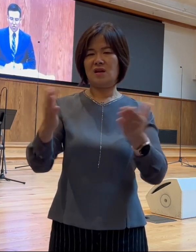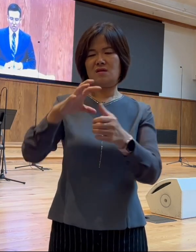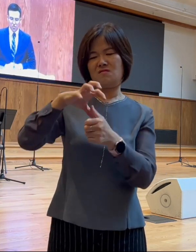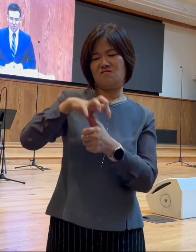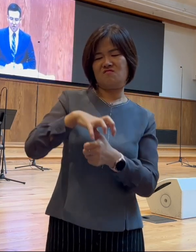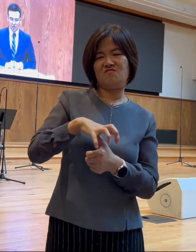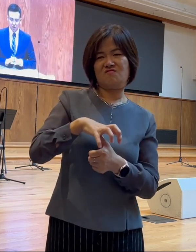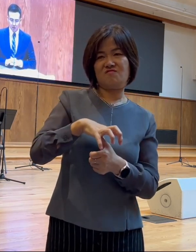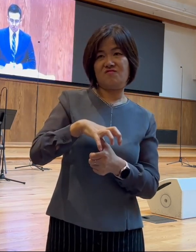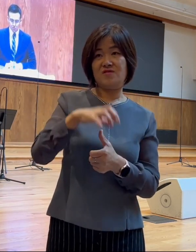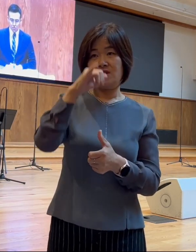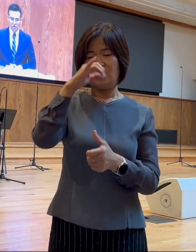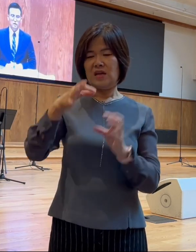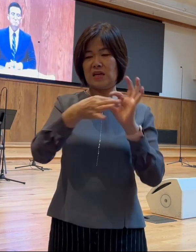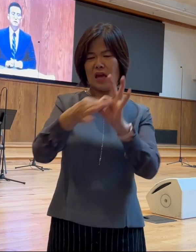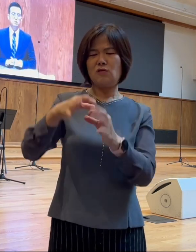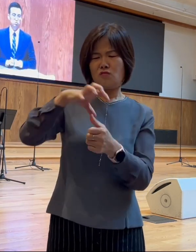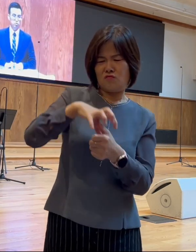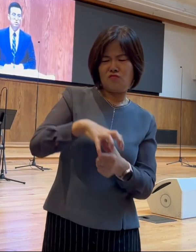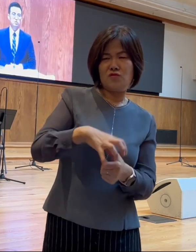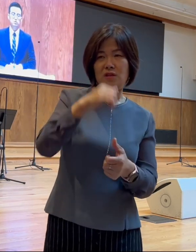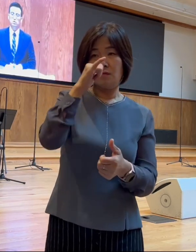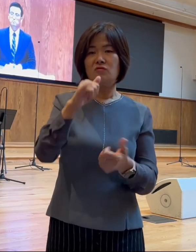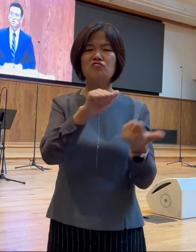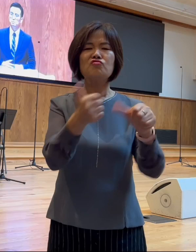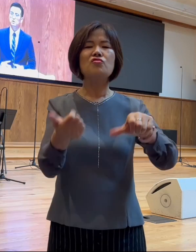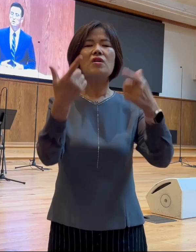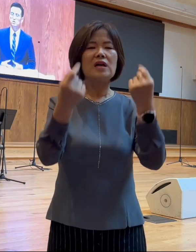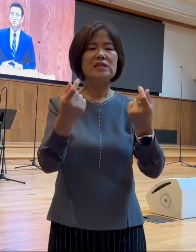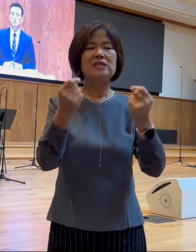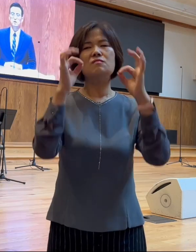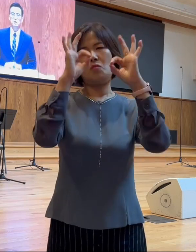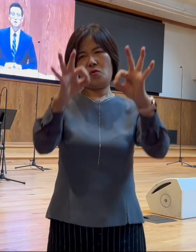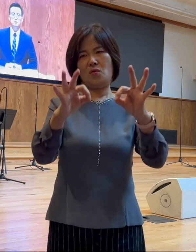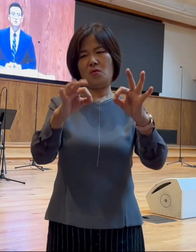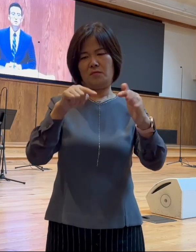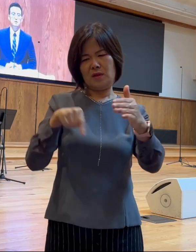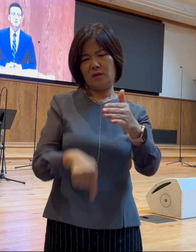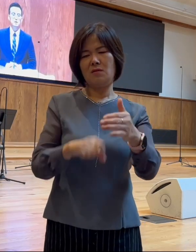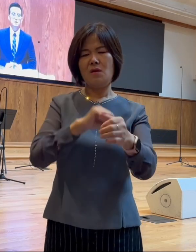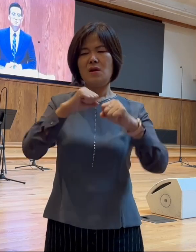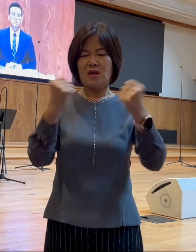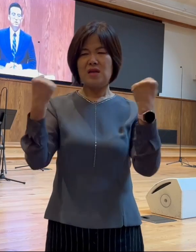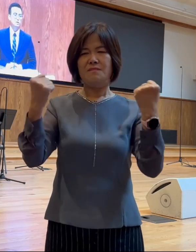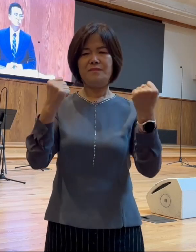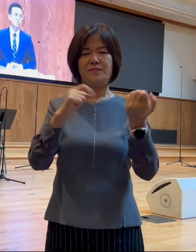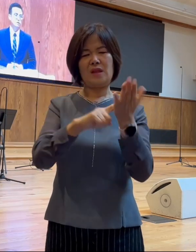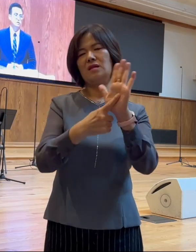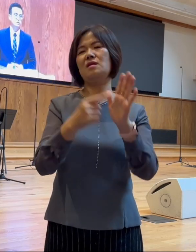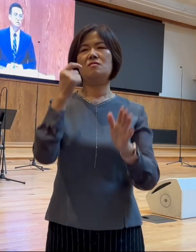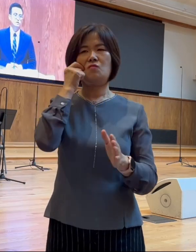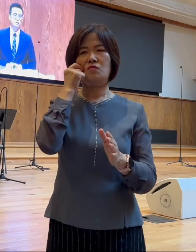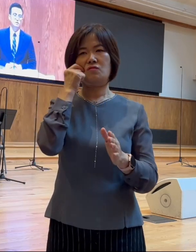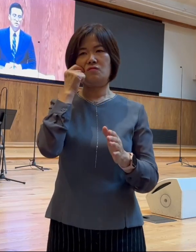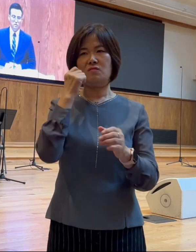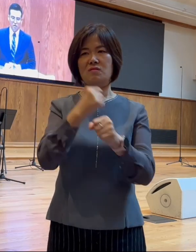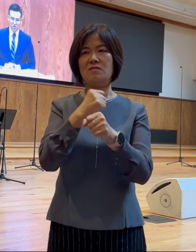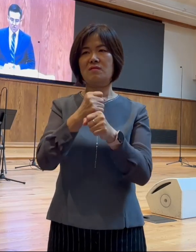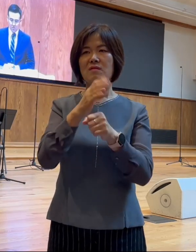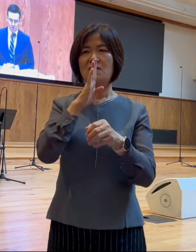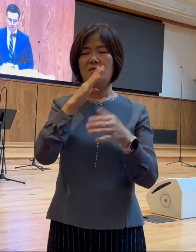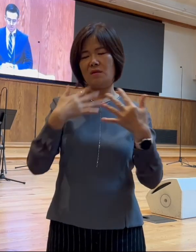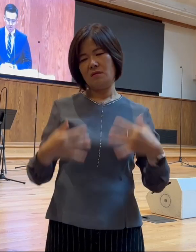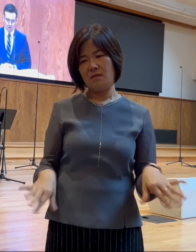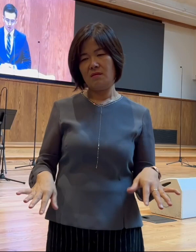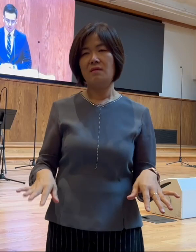누르고 있는 겁니다. 그걸 계속 누르니까 마치 죽어 있는 것처럼 그 밑에서 힘을 발휘하지 못하는 상태가 된